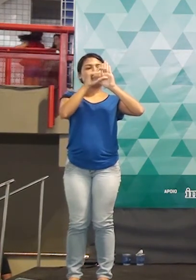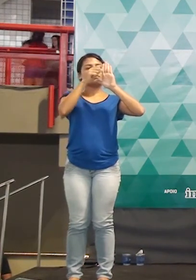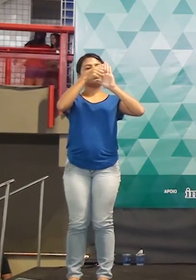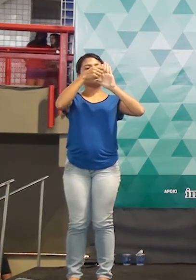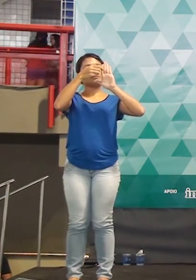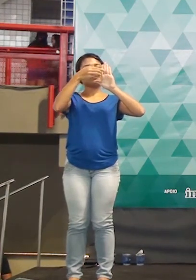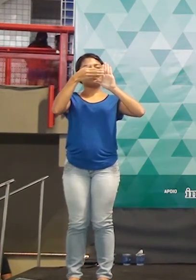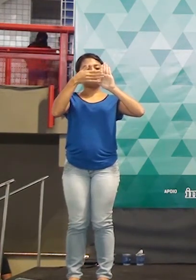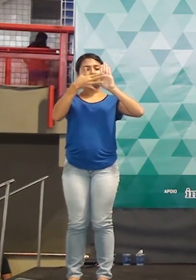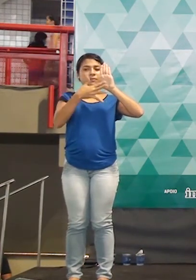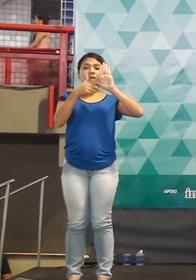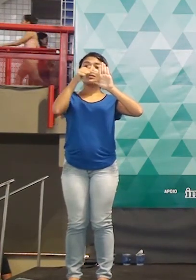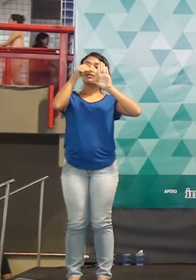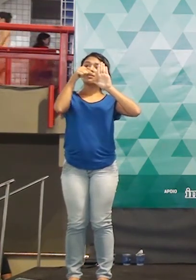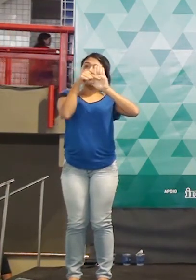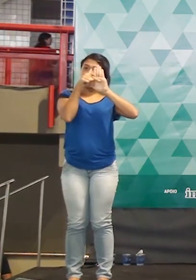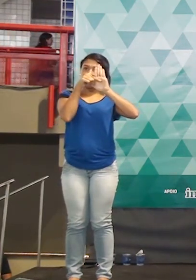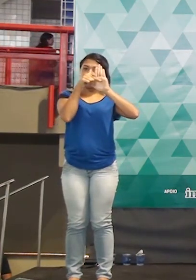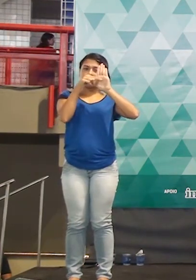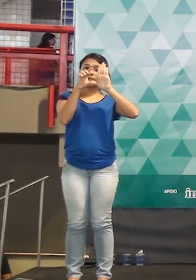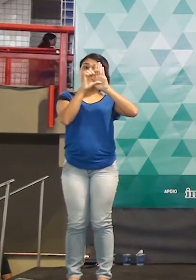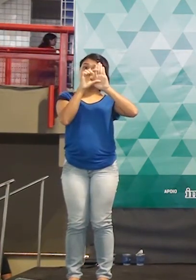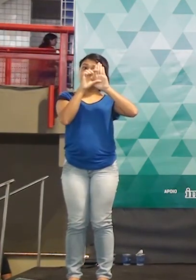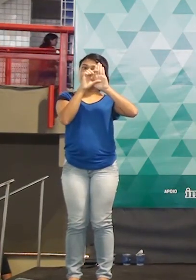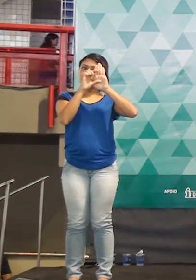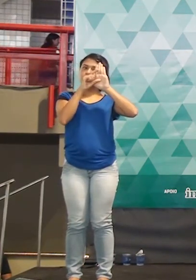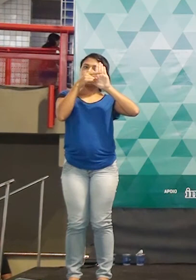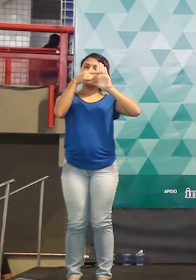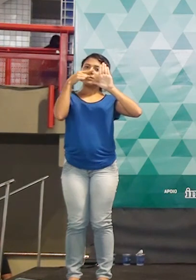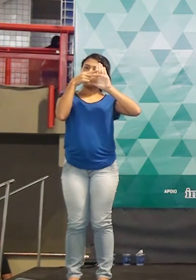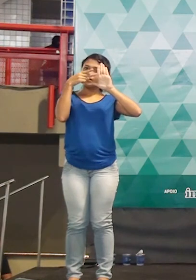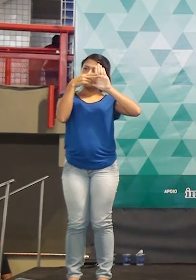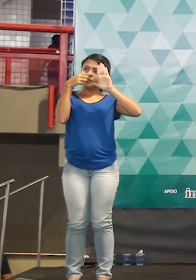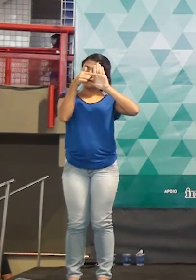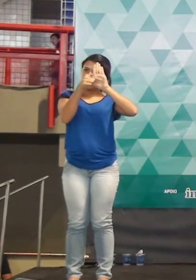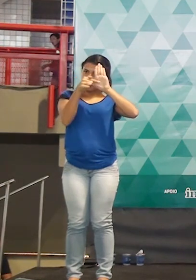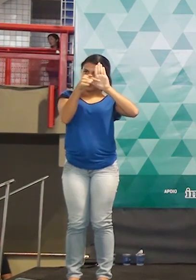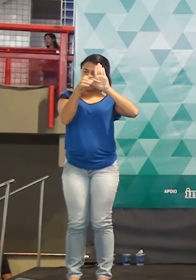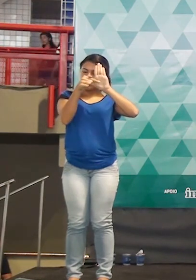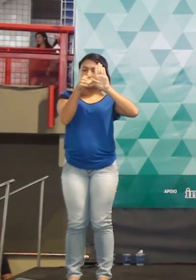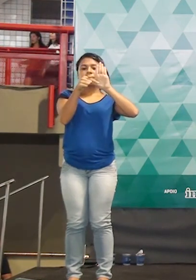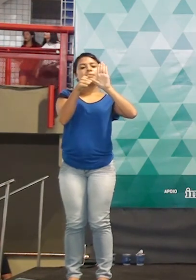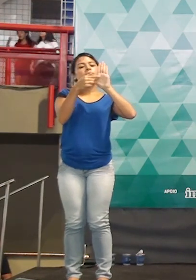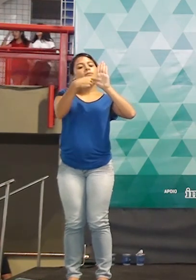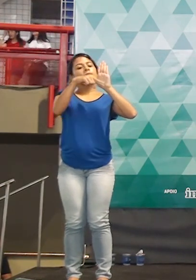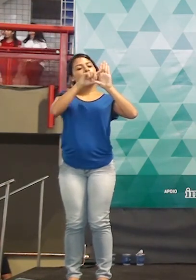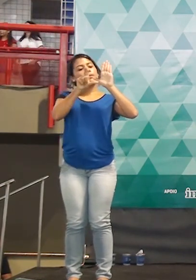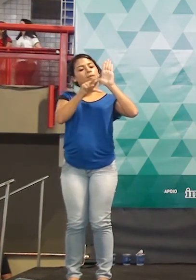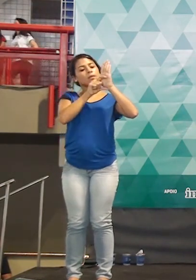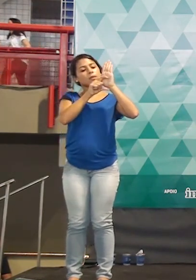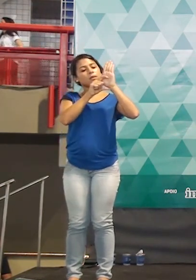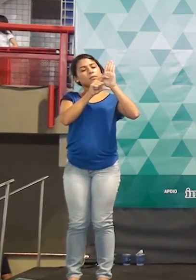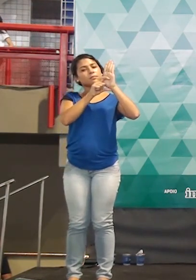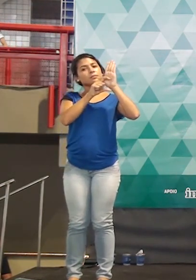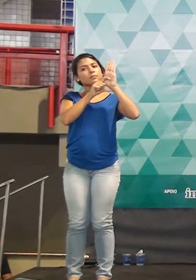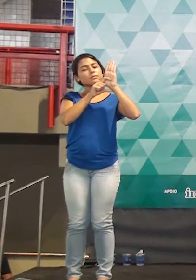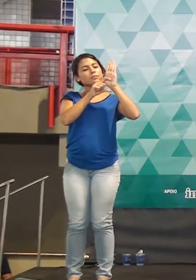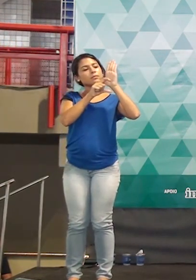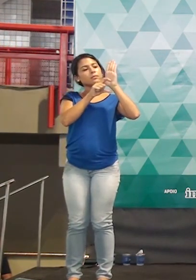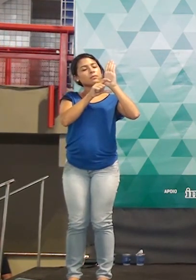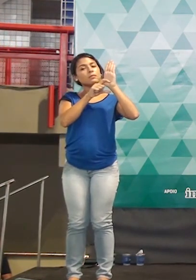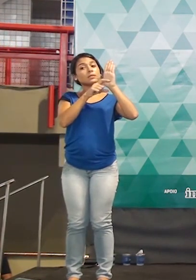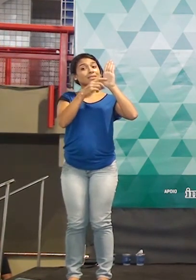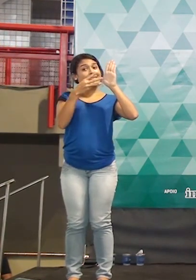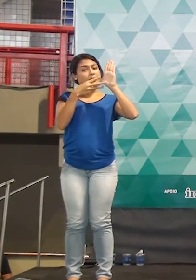da redação. 7 linhas. Terceiro parágrafo do desenvolvimento, da redação, que é